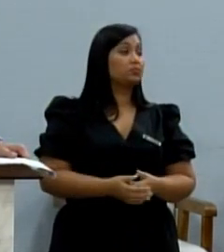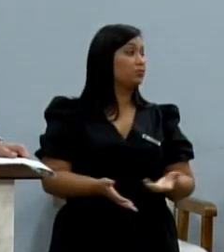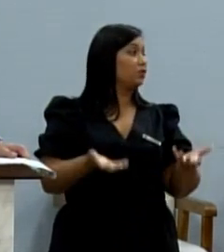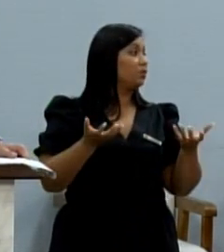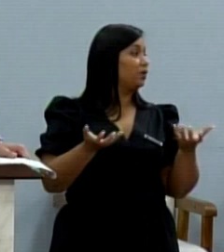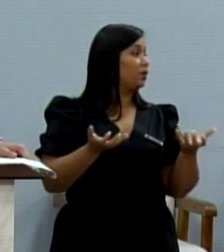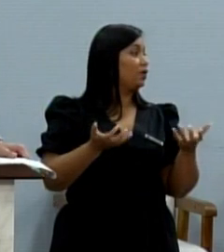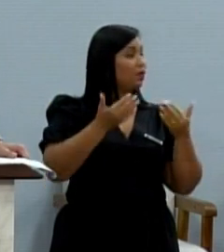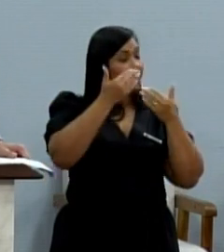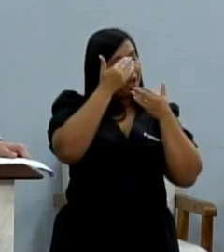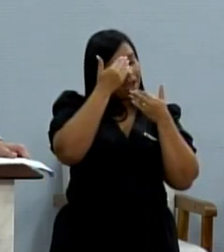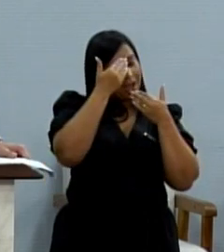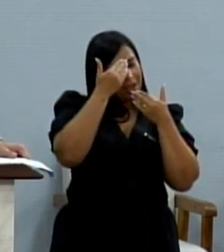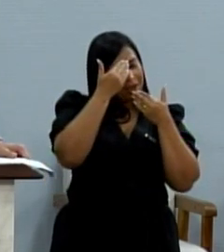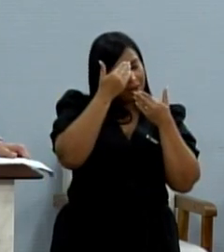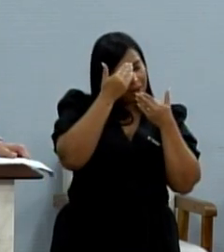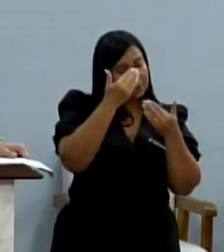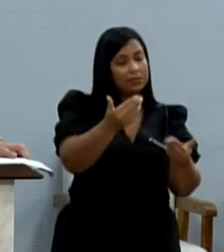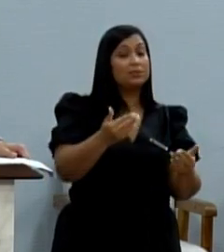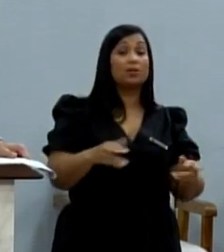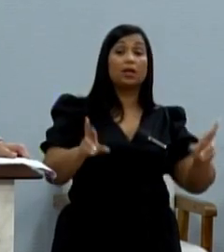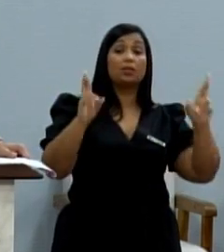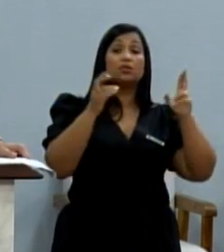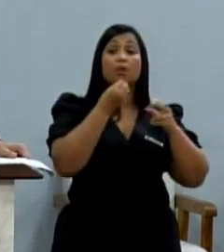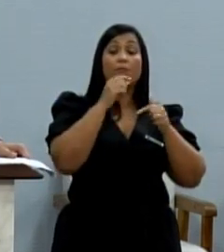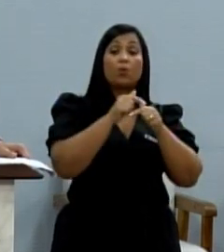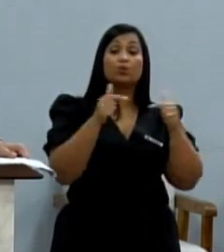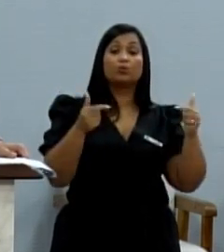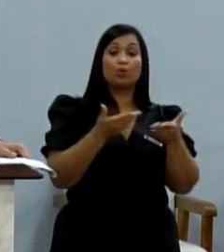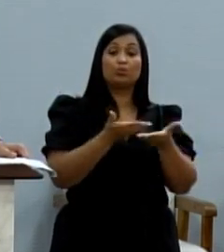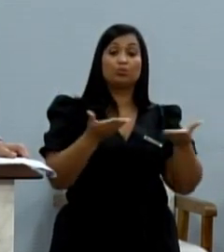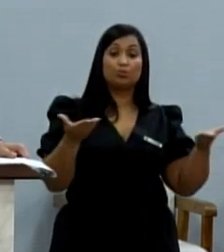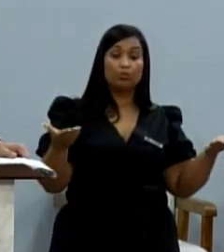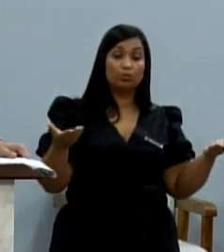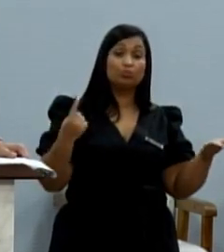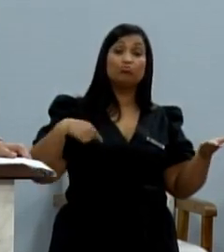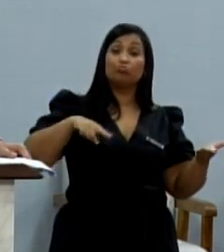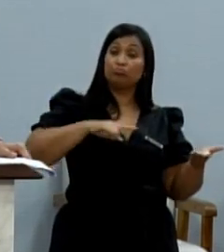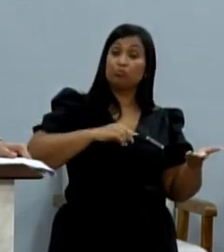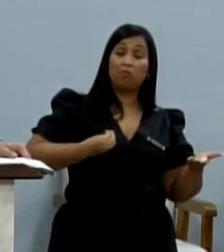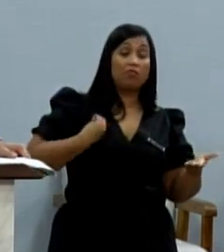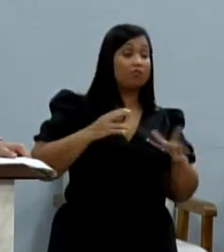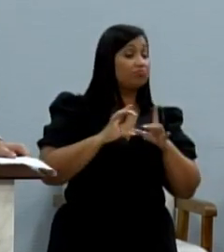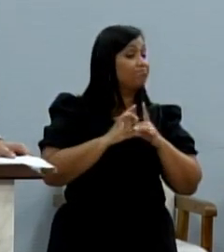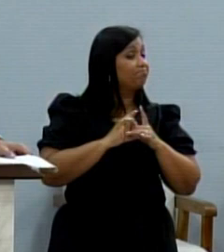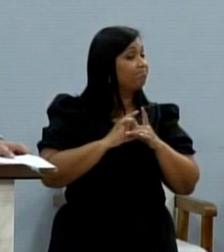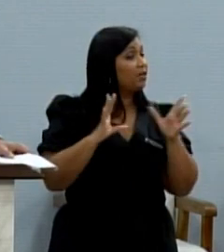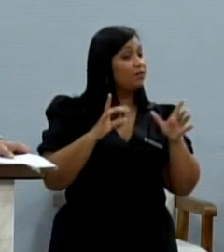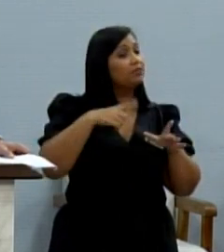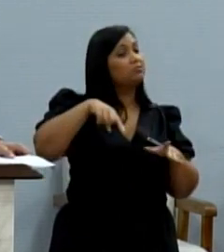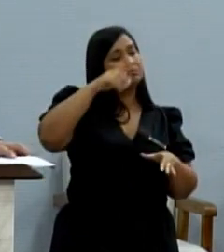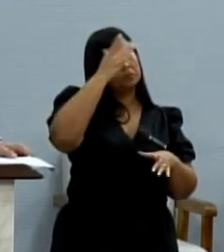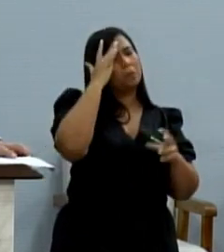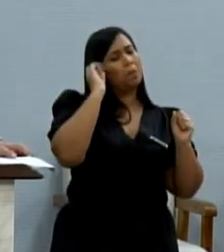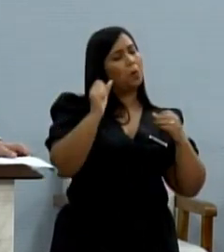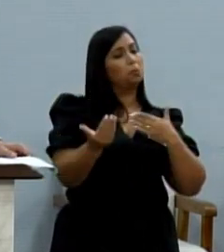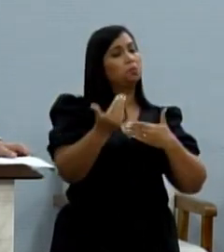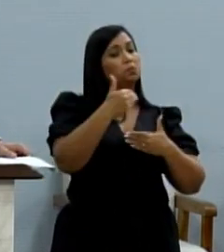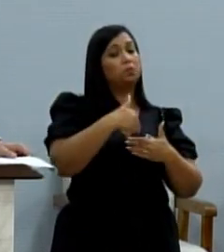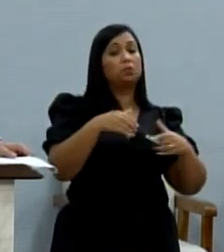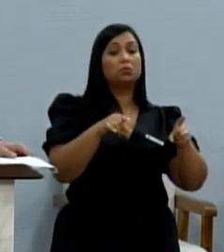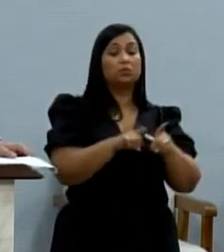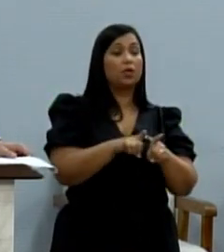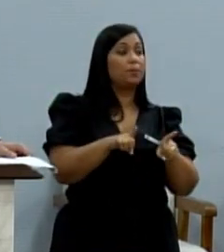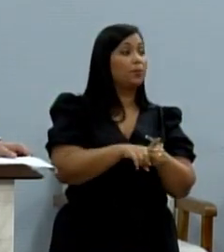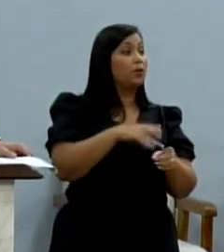agradecer e desejar boa sorte a todos estamos aí à disposição da população e os pedidos